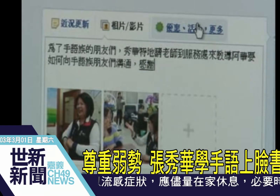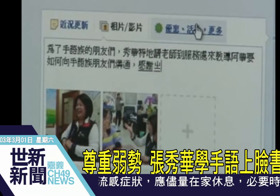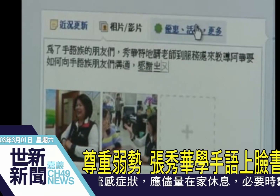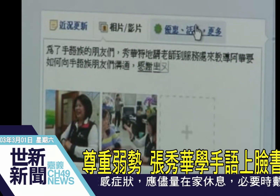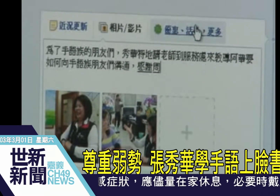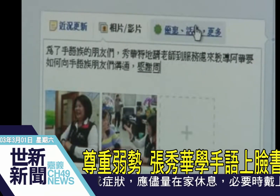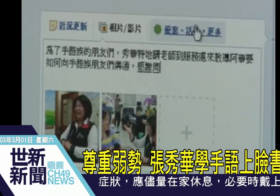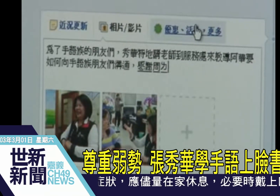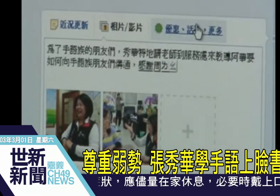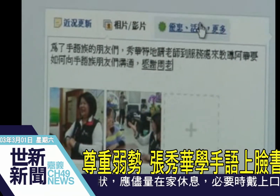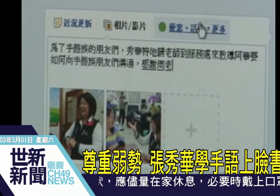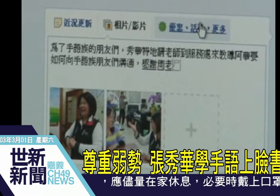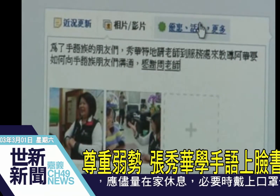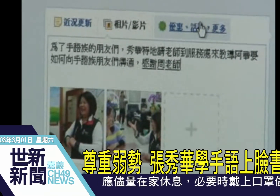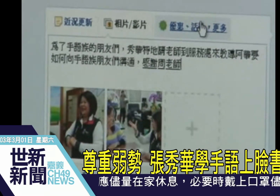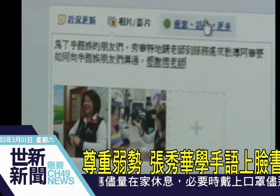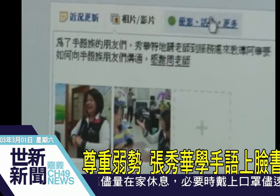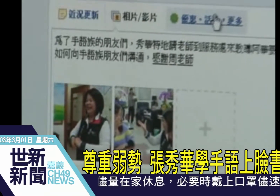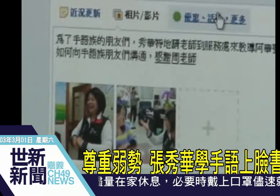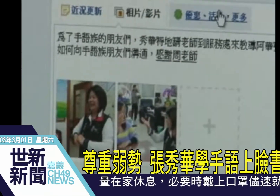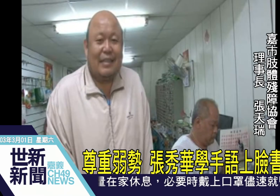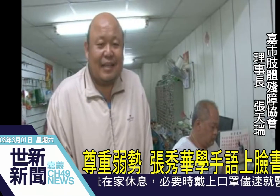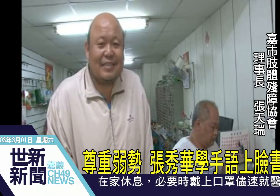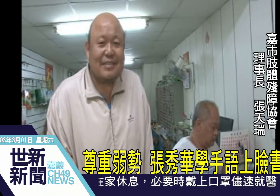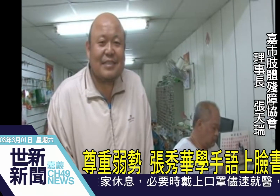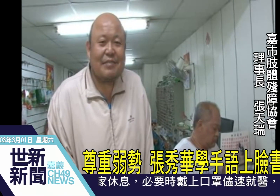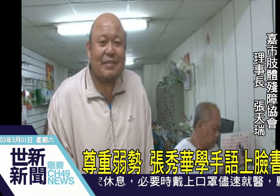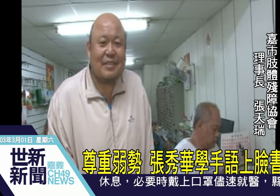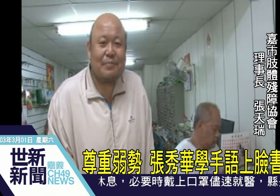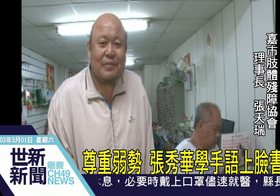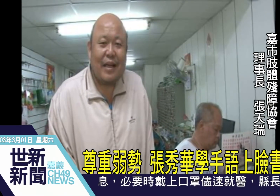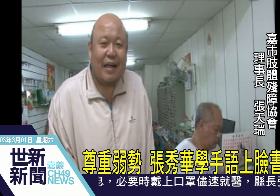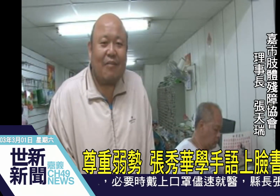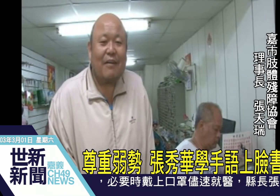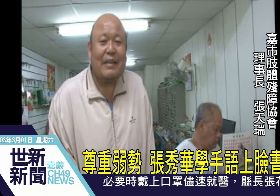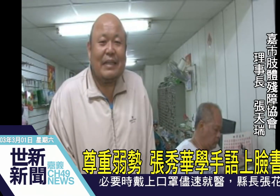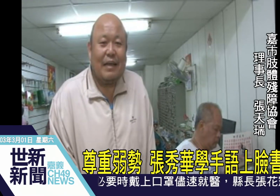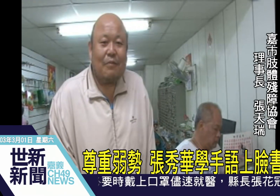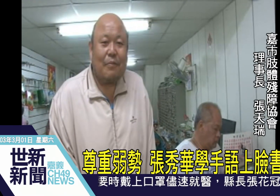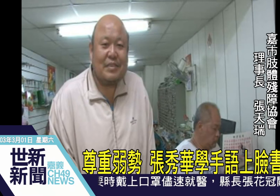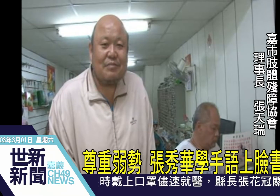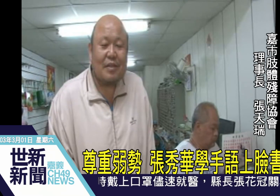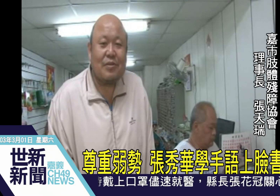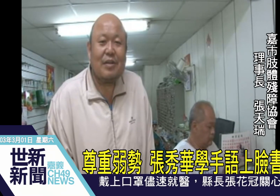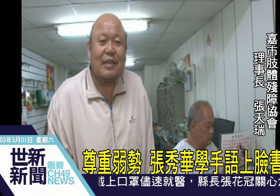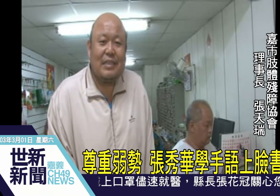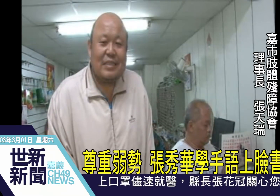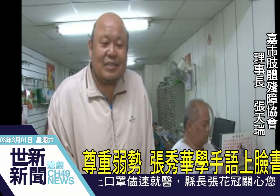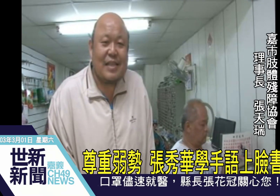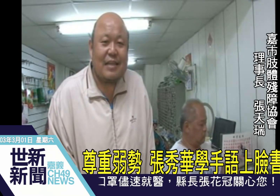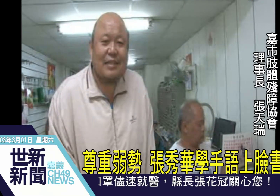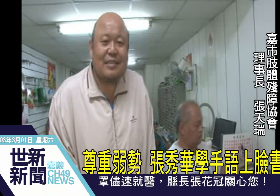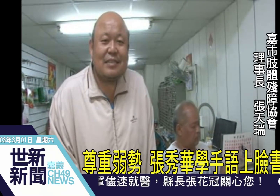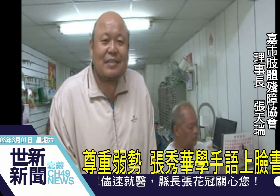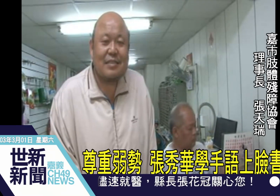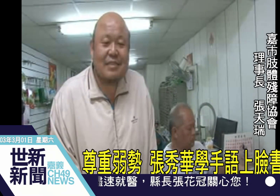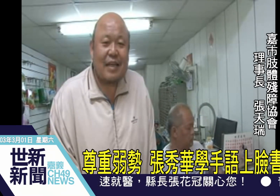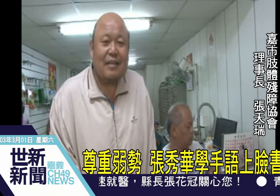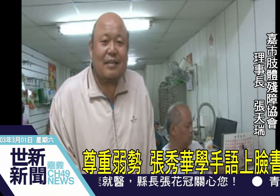少会身心障碍人士看了真感动。 那现在社会经济不大好哈，那我们希望说选上一个新的市长，他能